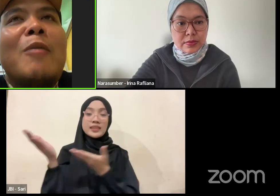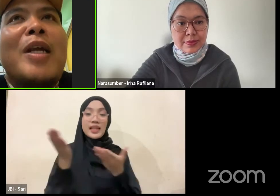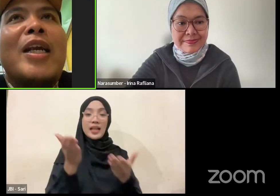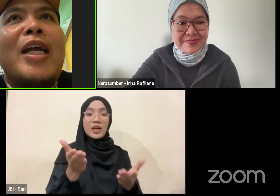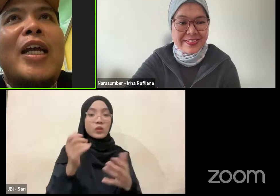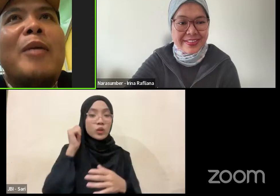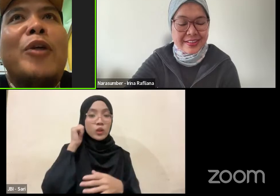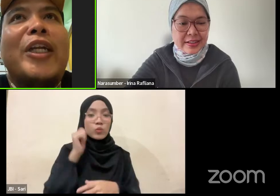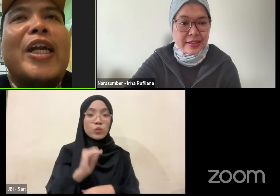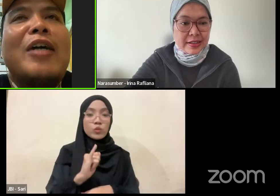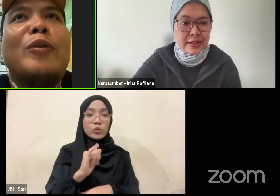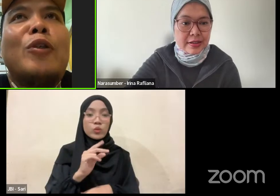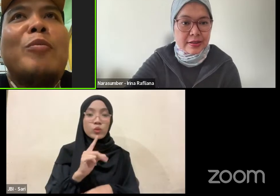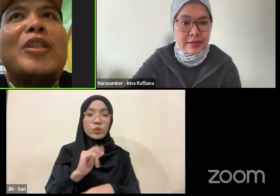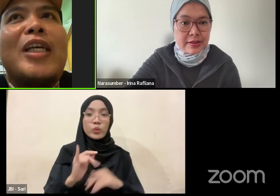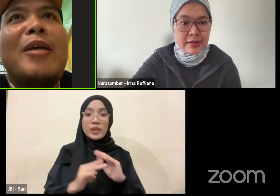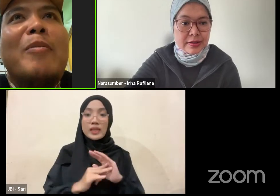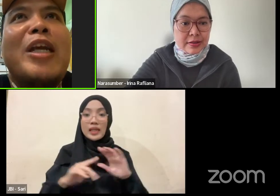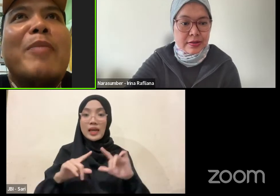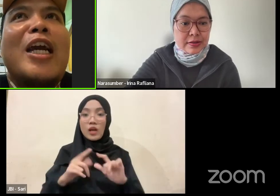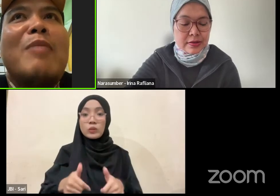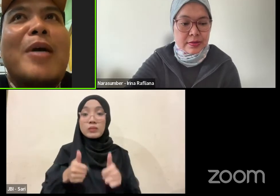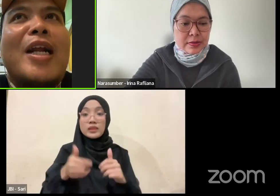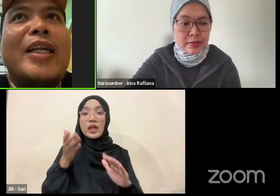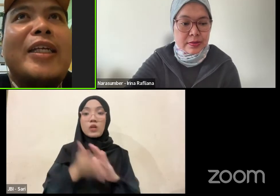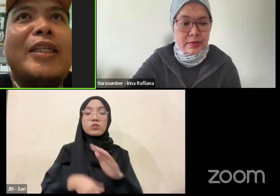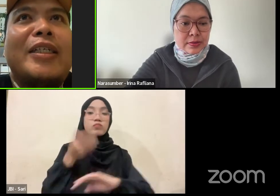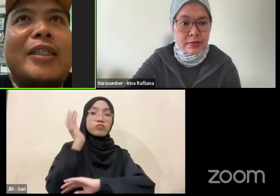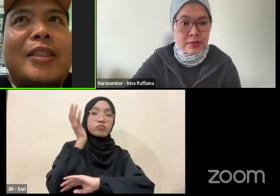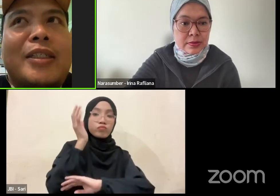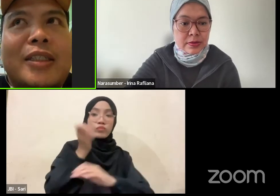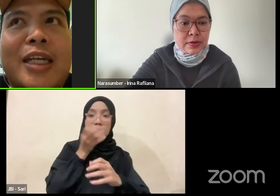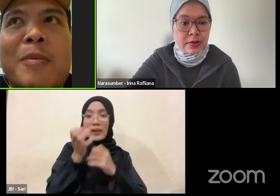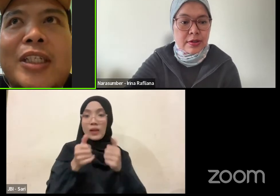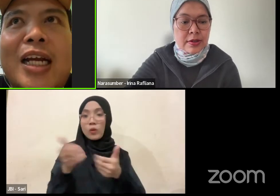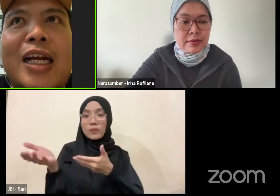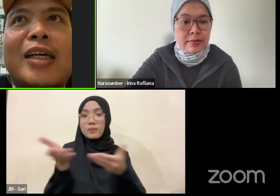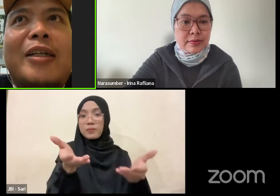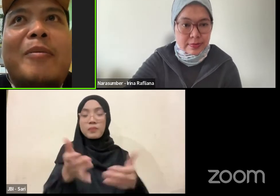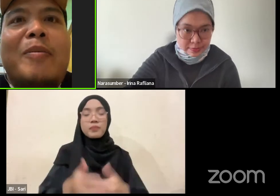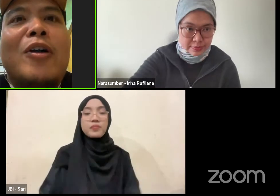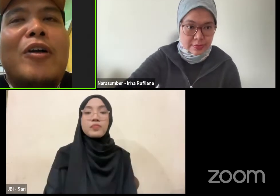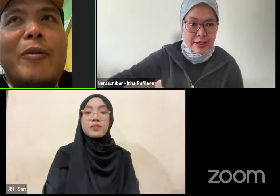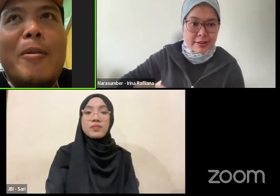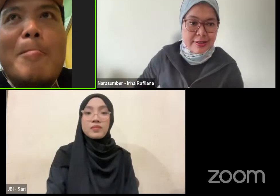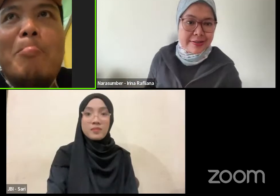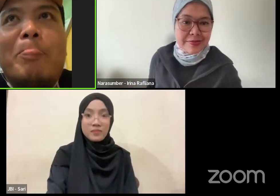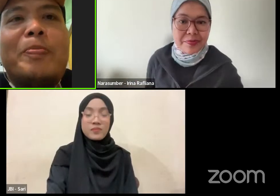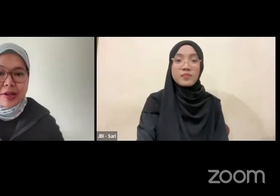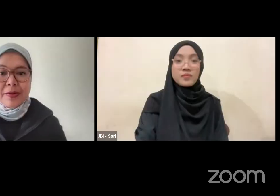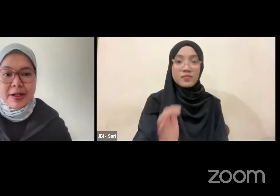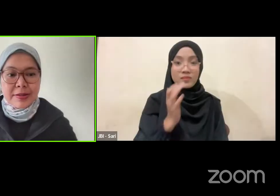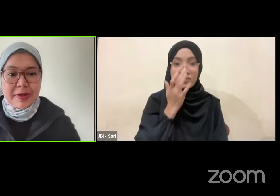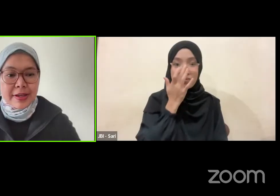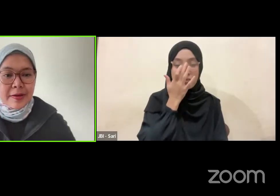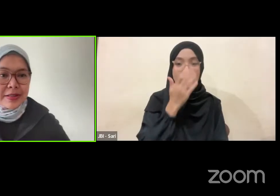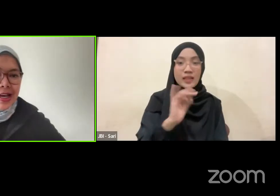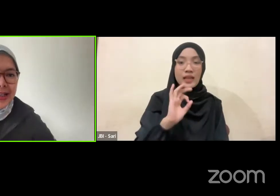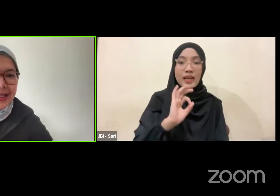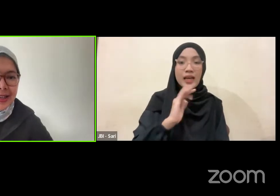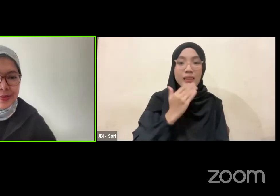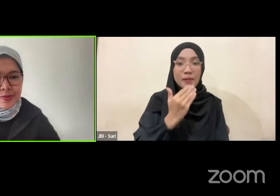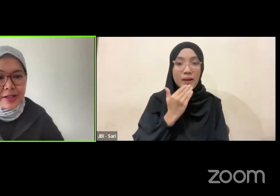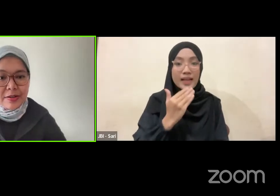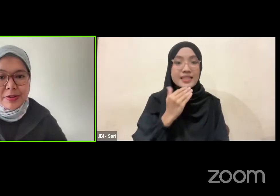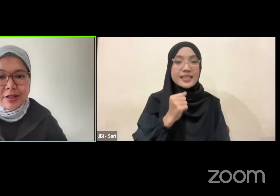persilahkan kepada Ibu Irina untuk bisa menyampaikan paparannya. Saya persilahkan. Monggo. Terima kasih banyak